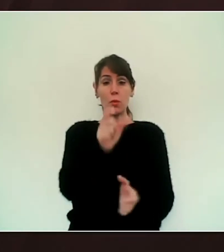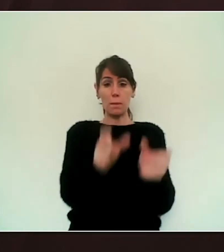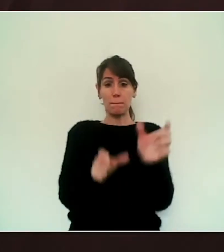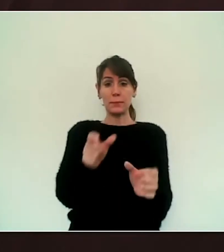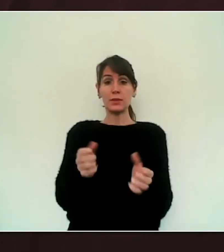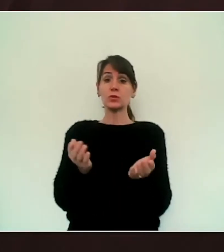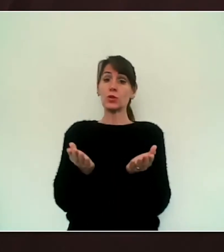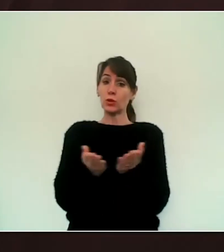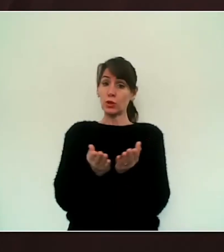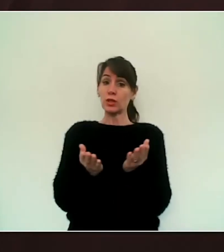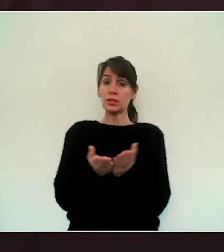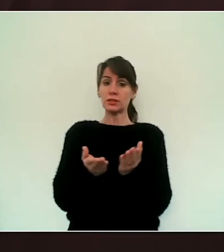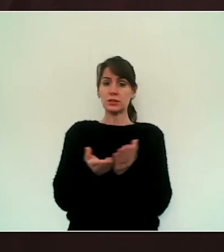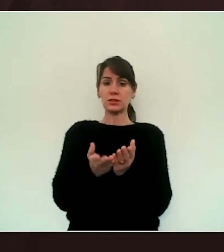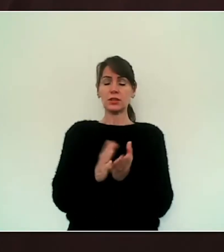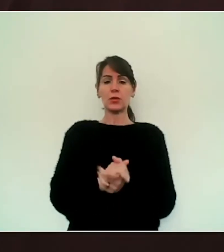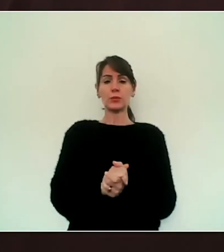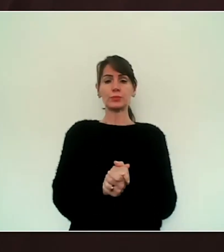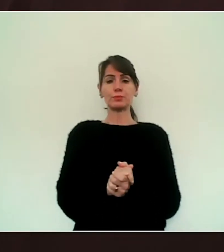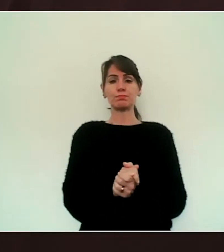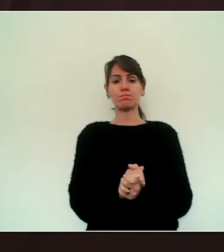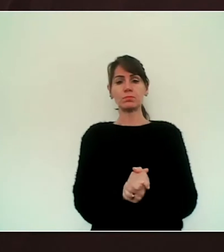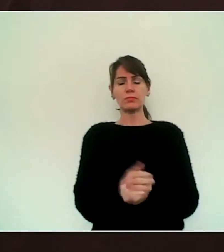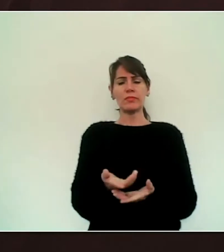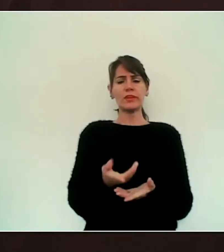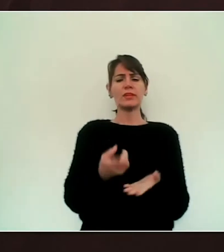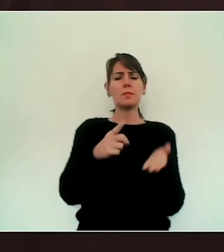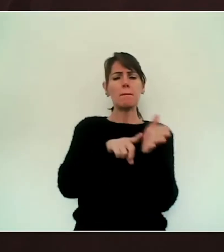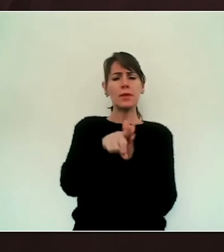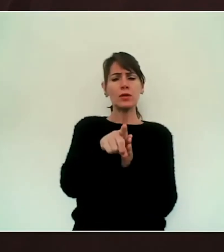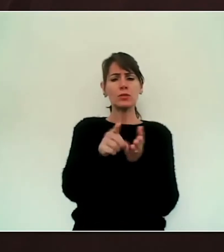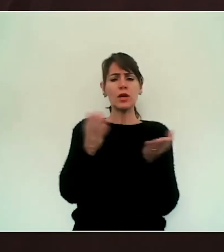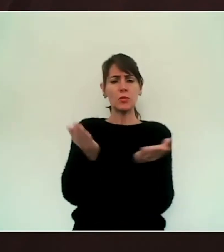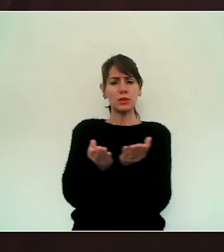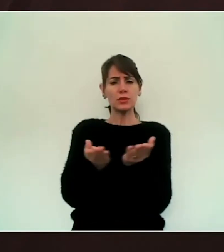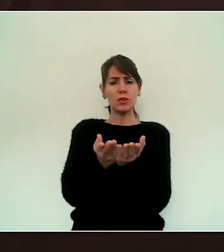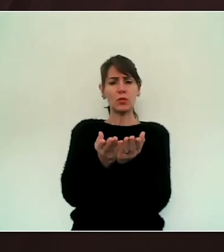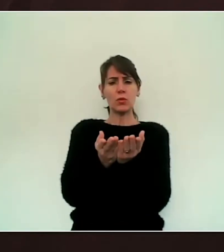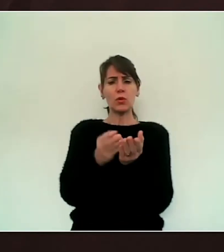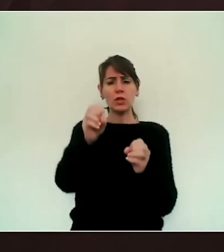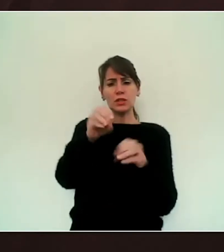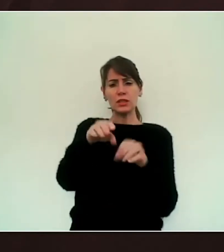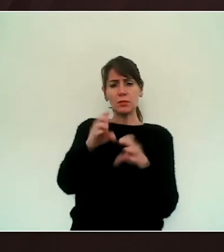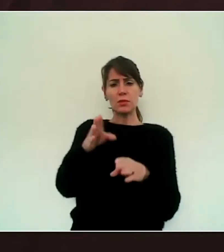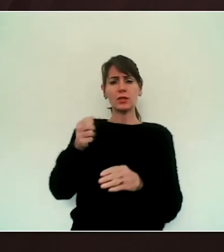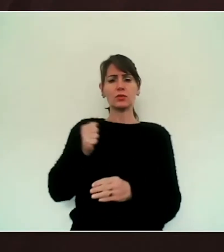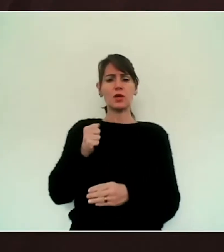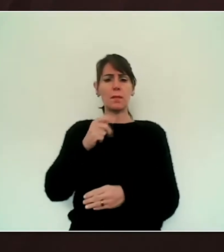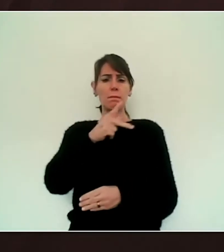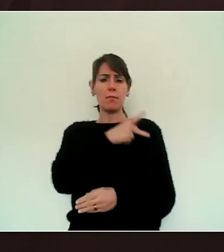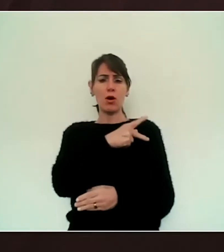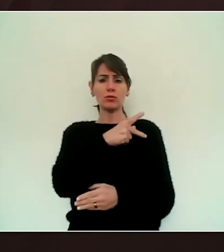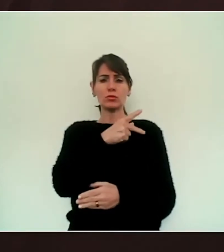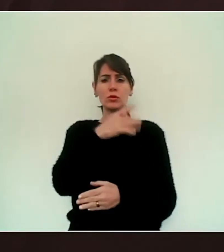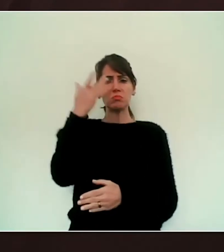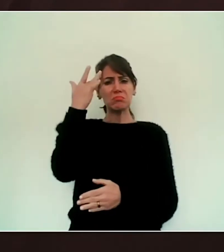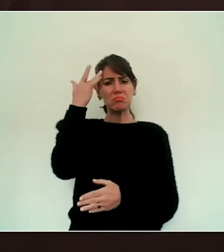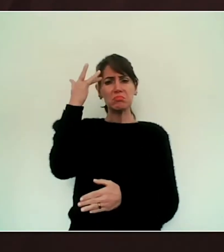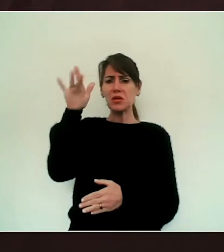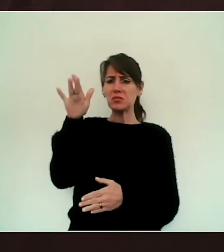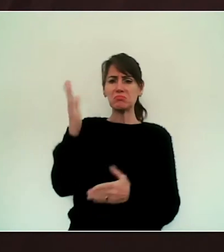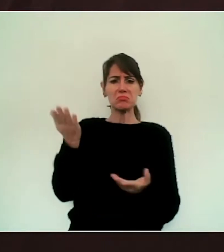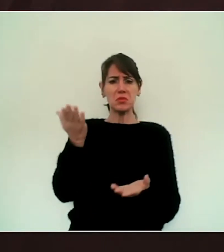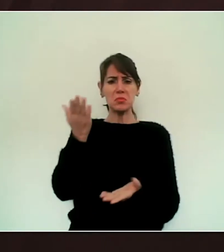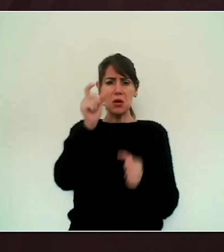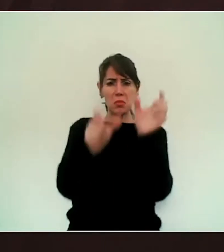o que é ensinamento dos apóstolos? Ele não sabe. Por que fonte Deus está falando hoje? Ele não sabe.